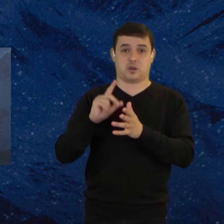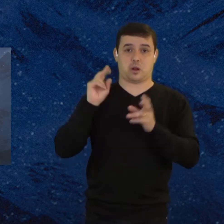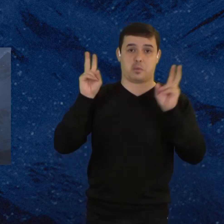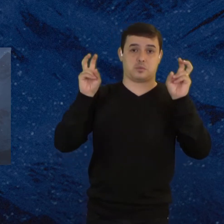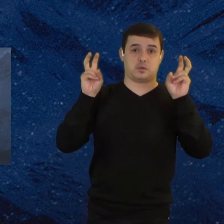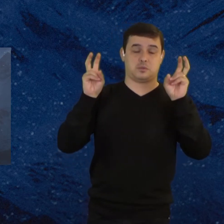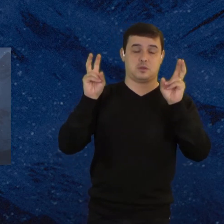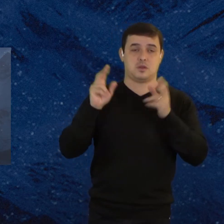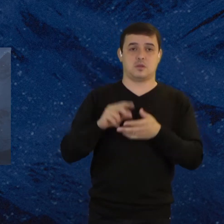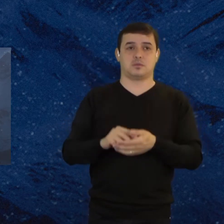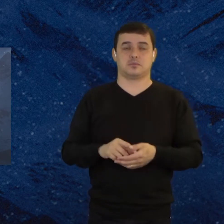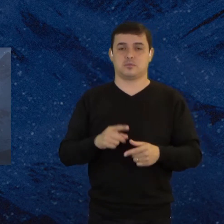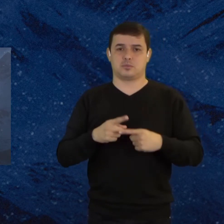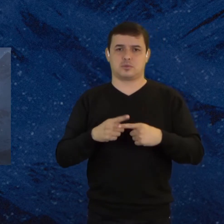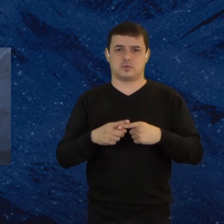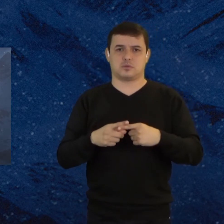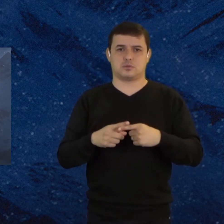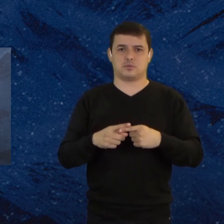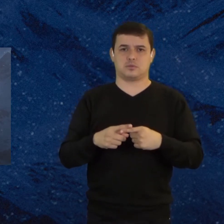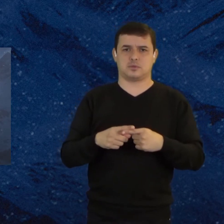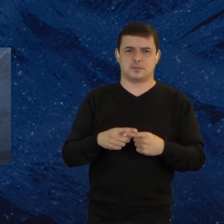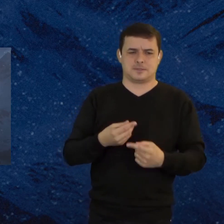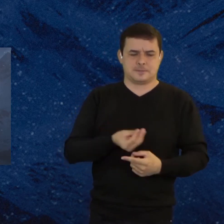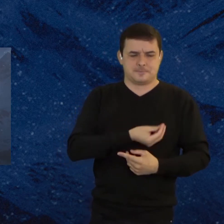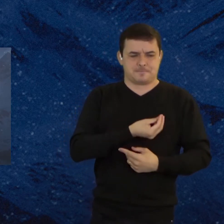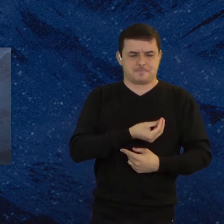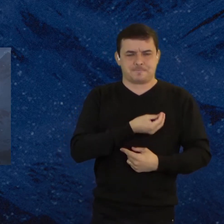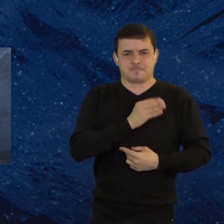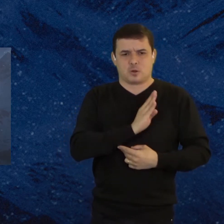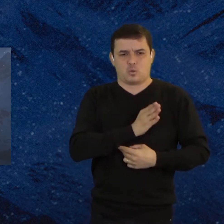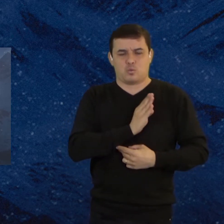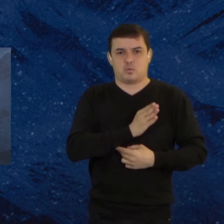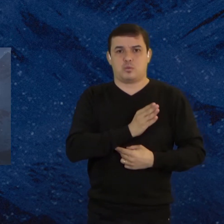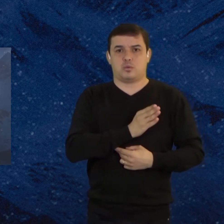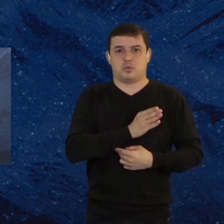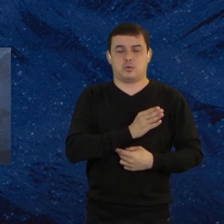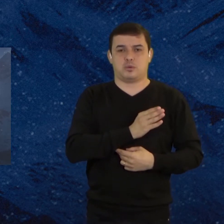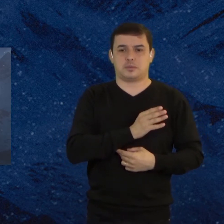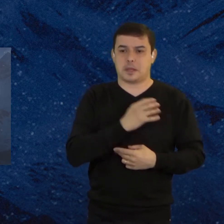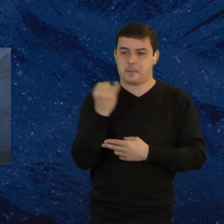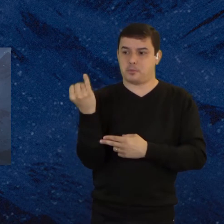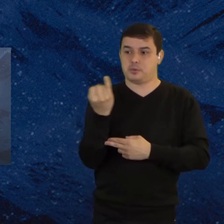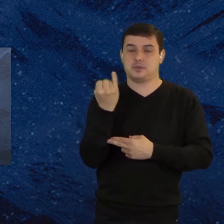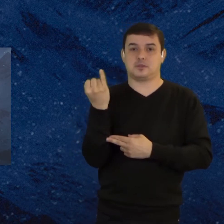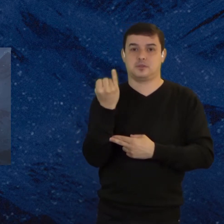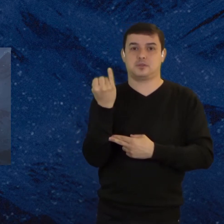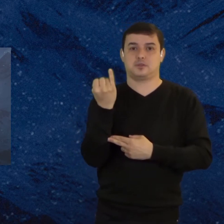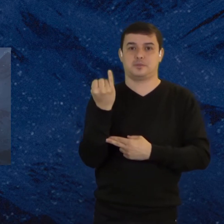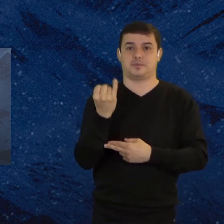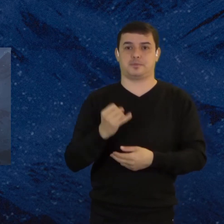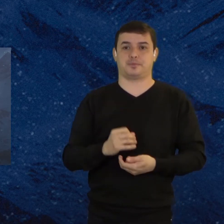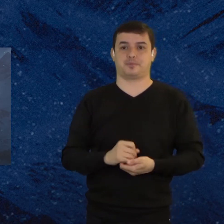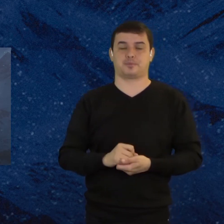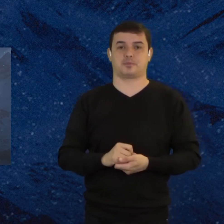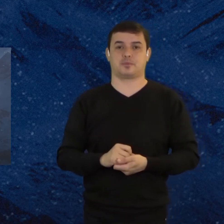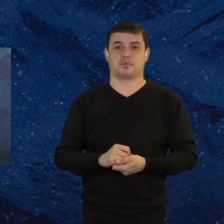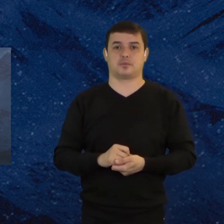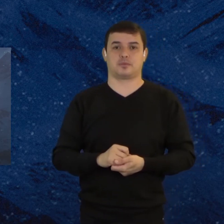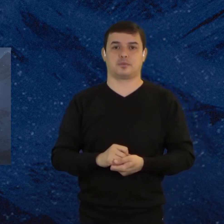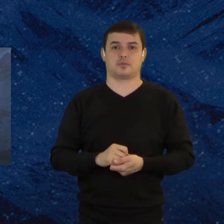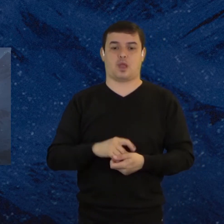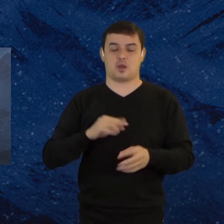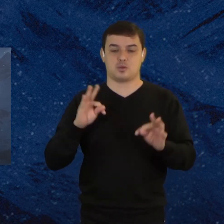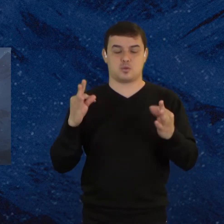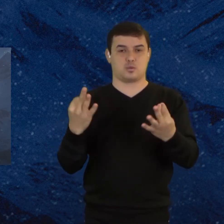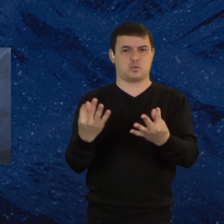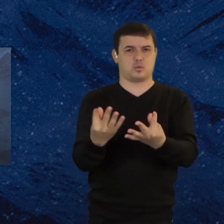na mensagem, porque isso está queimando dentro de nós. Isso é uma coisa importante e isso tem tudo a